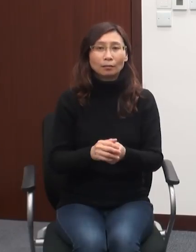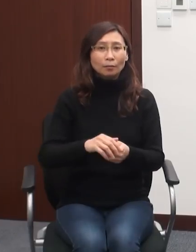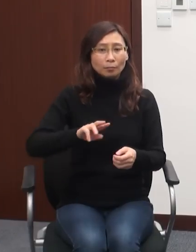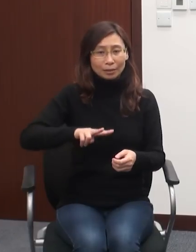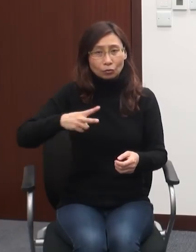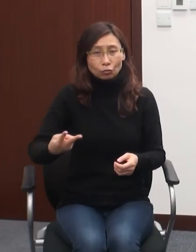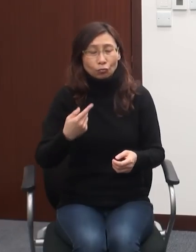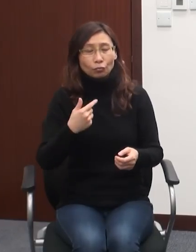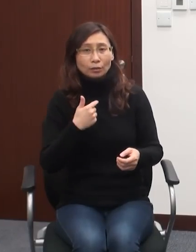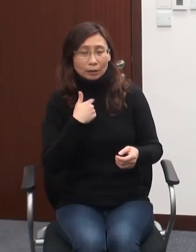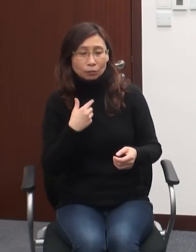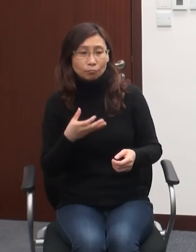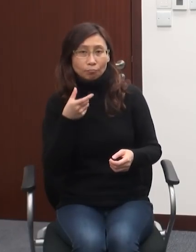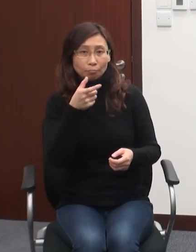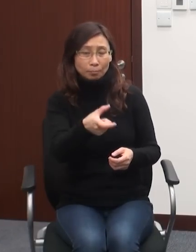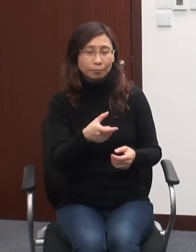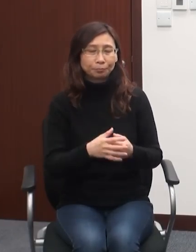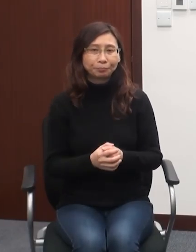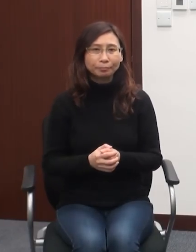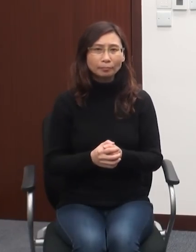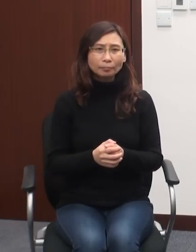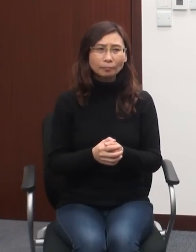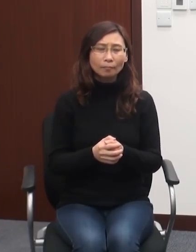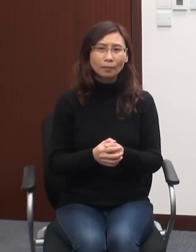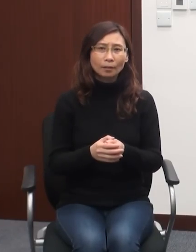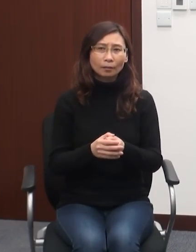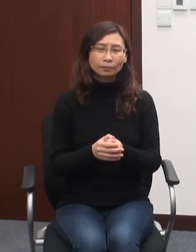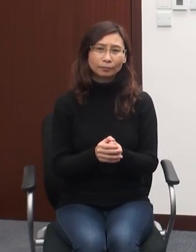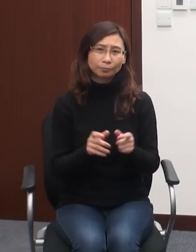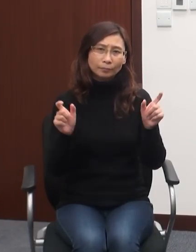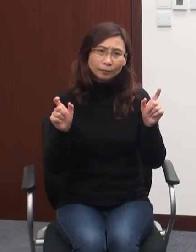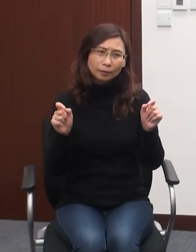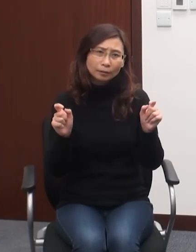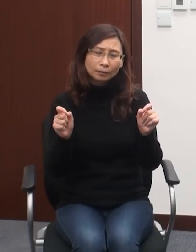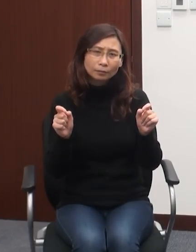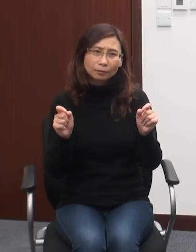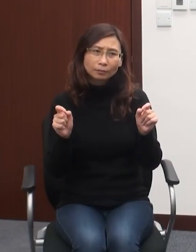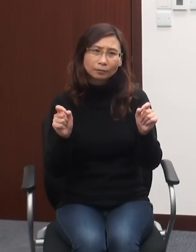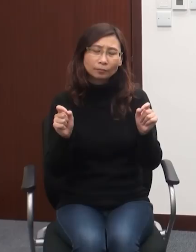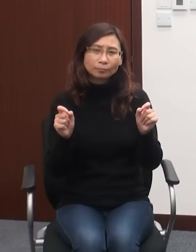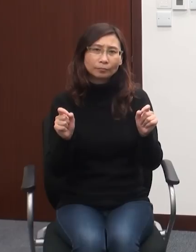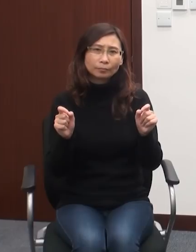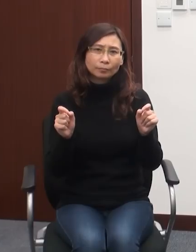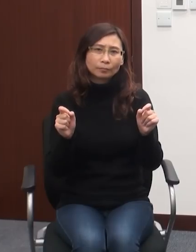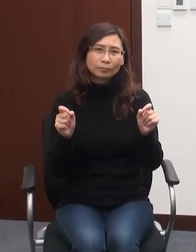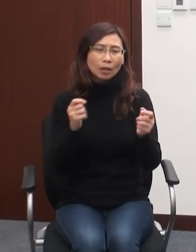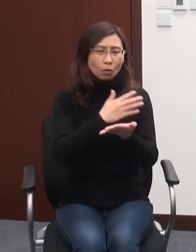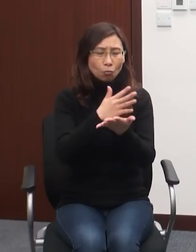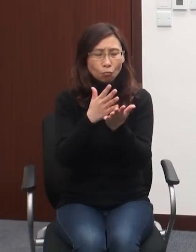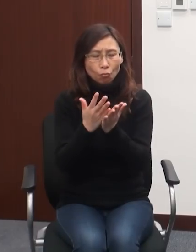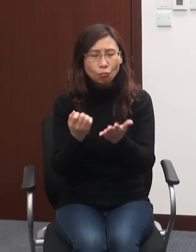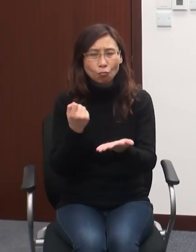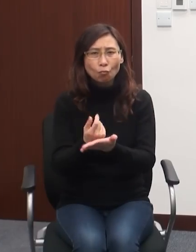樣。呢個解釋係解釋咗點解我哋嘅樣樣都貴嘅原因。咁而